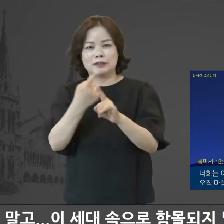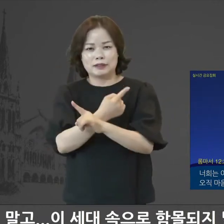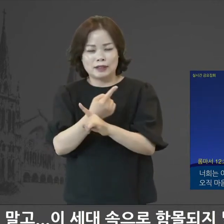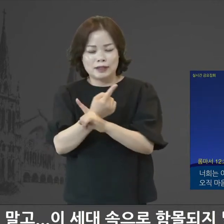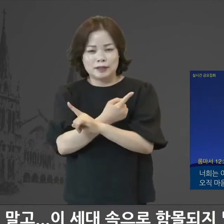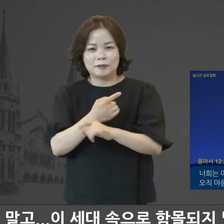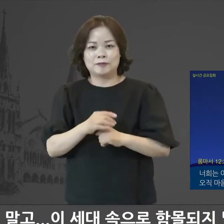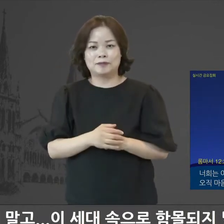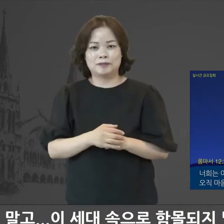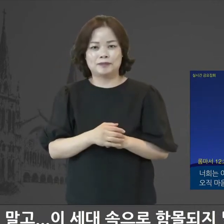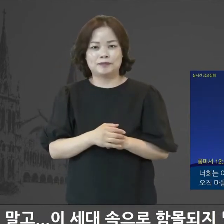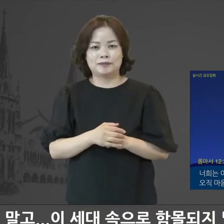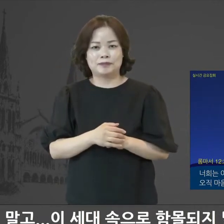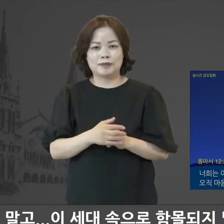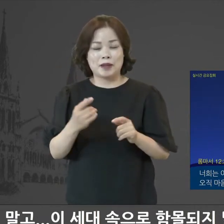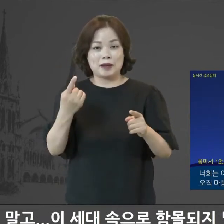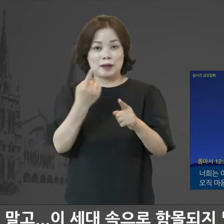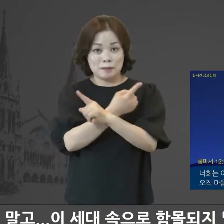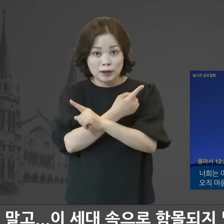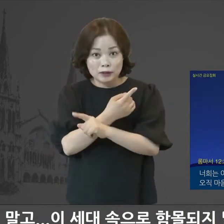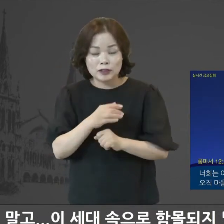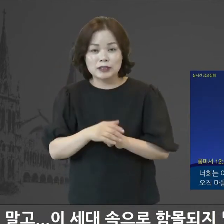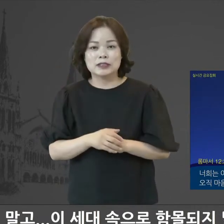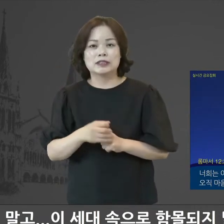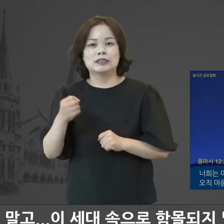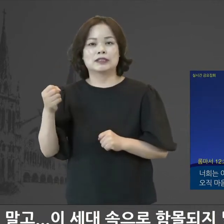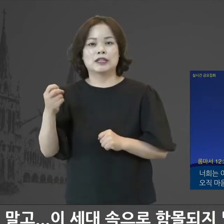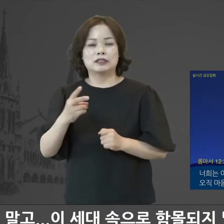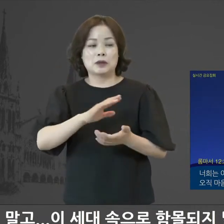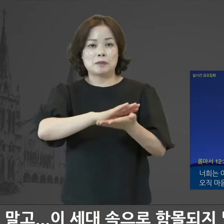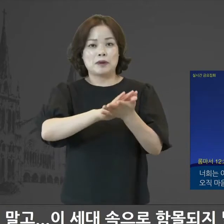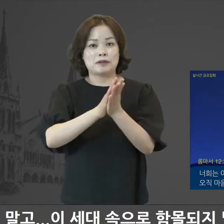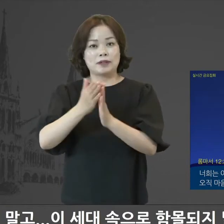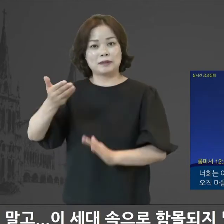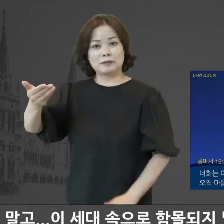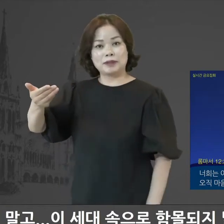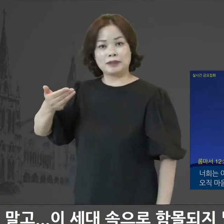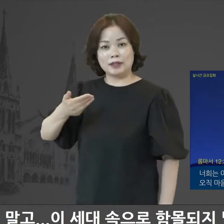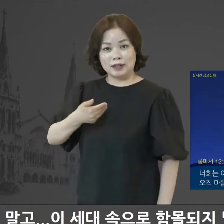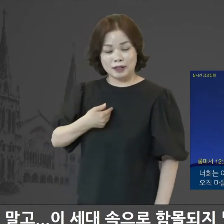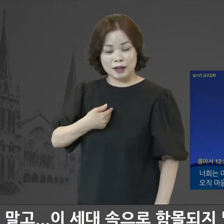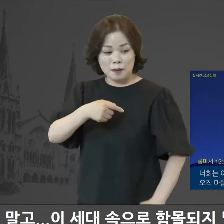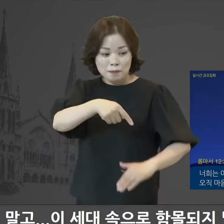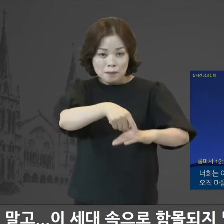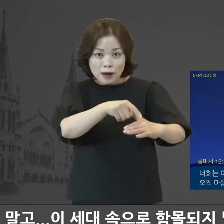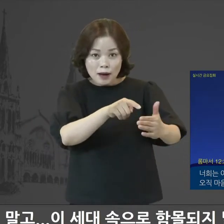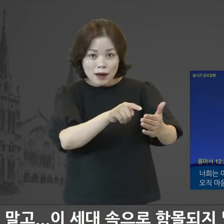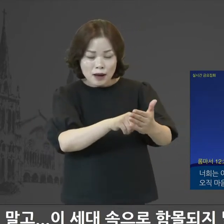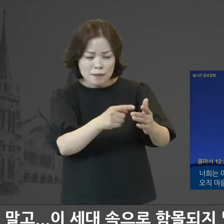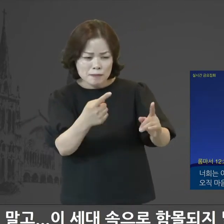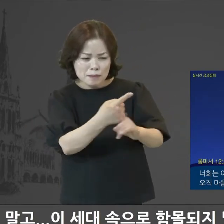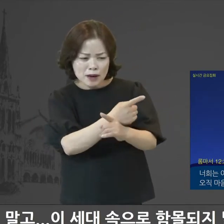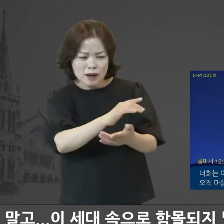새롭게 되는 겁니다. 갱신되어지는 거예요. 그래서 변화를 받아. 마음이 갱신돼서 받는 변화는